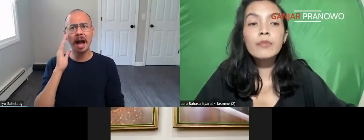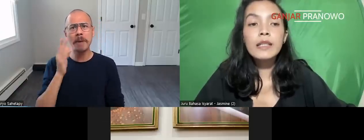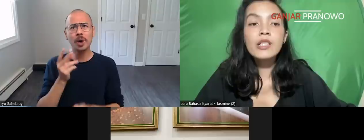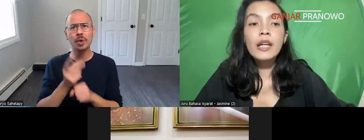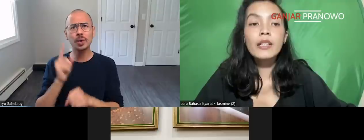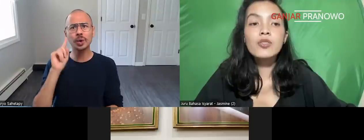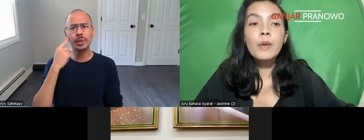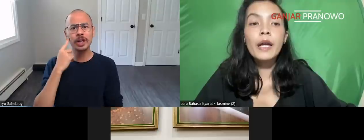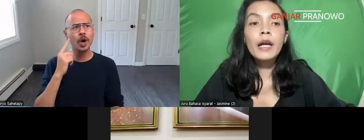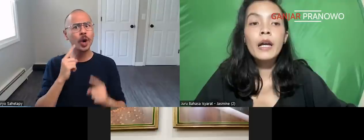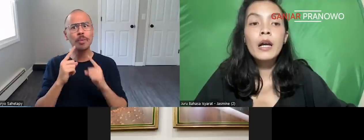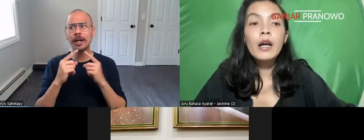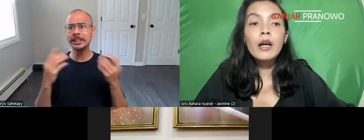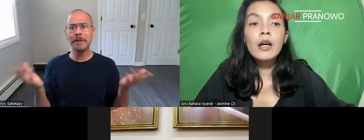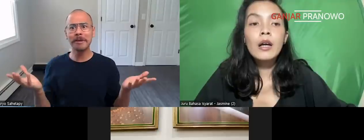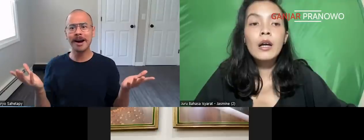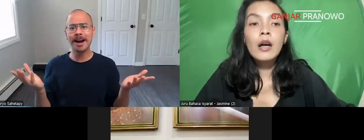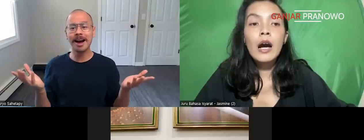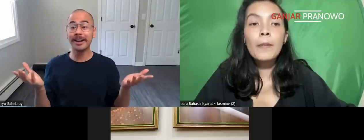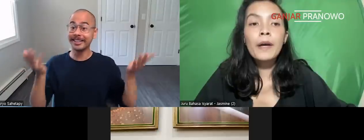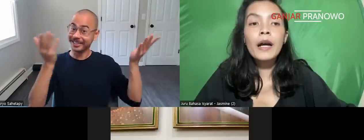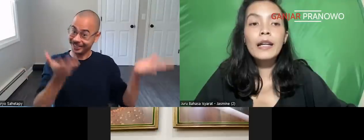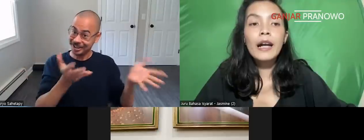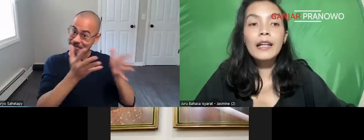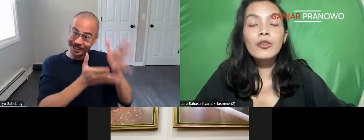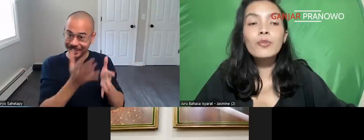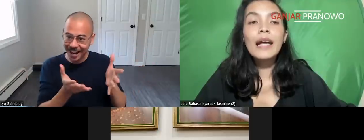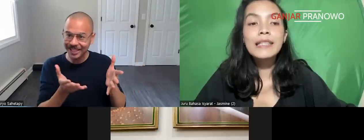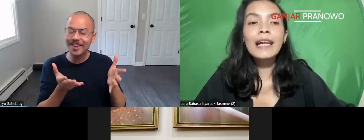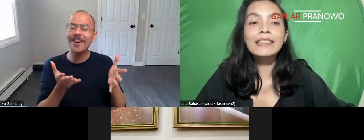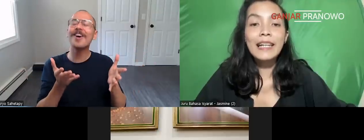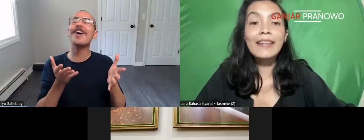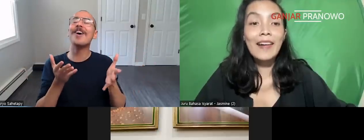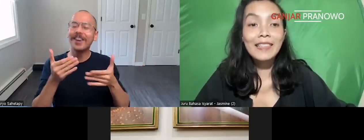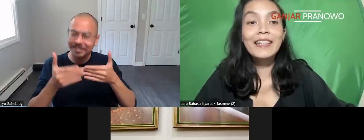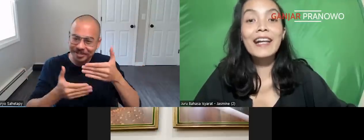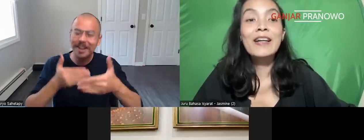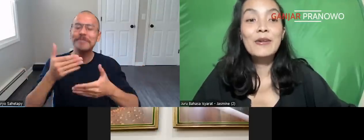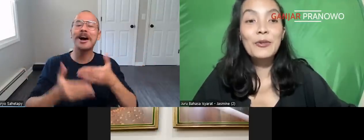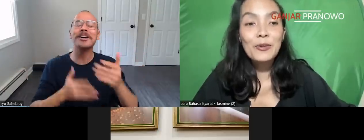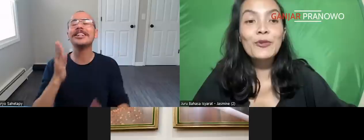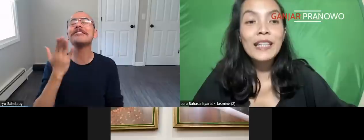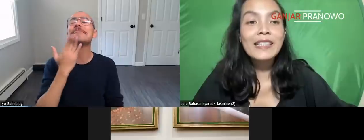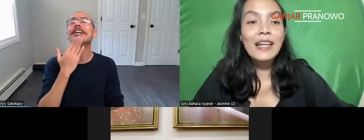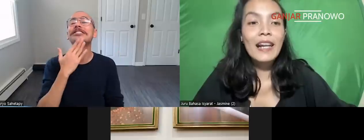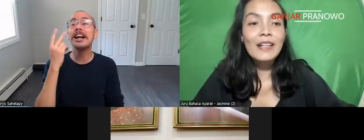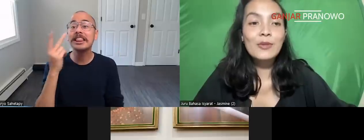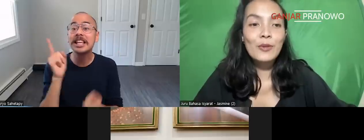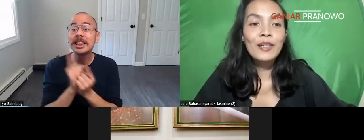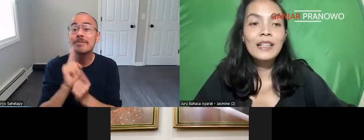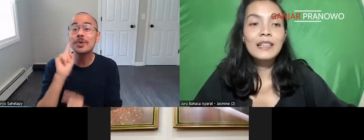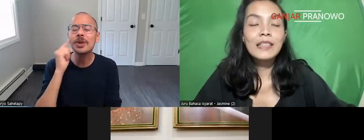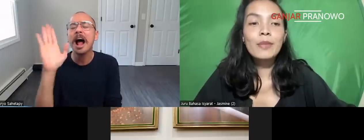ngajarin bahasa isyarat supaya ee apa anak-anak itu belajar cara interaksi dengan guru tuli secara